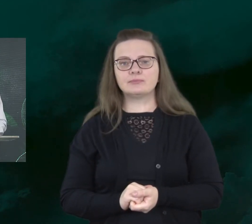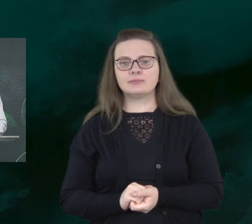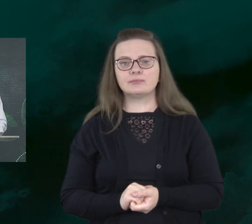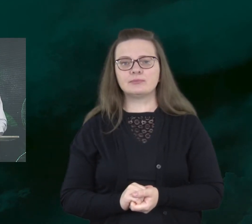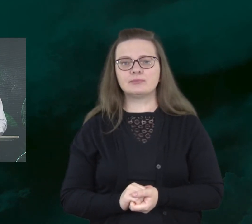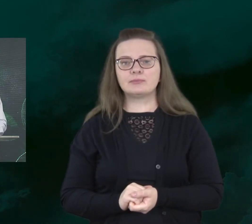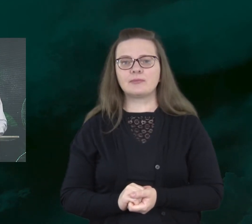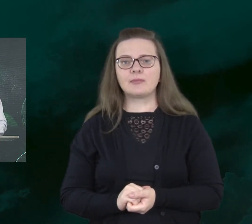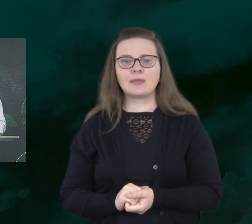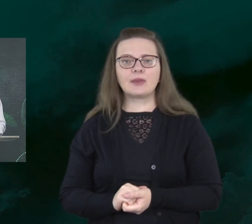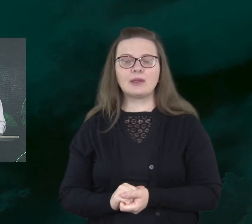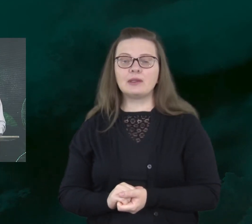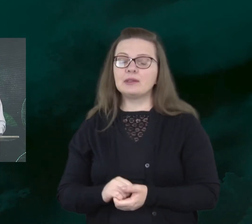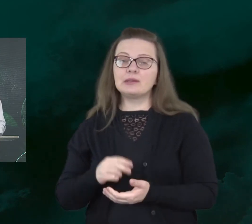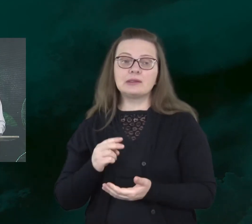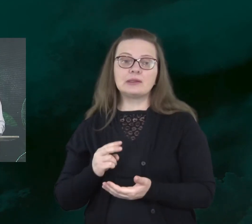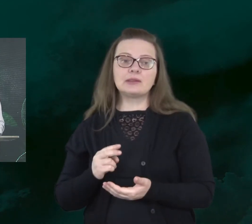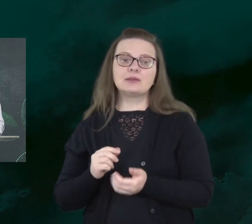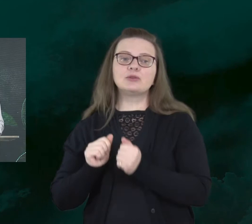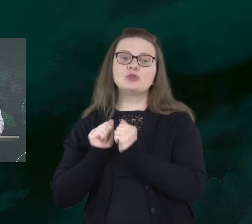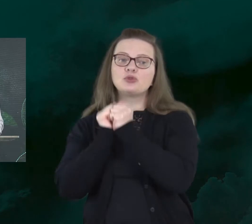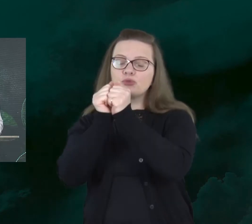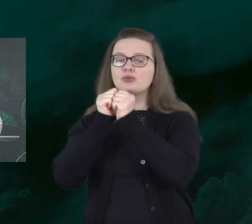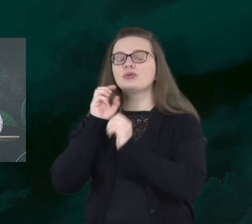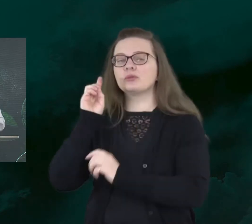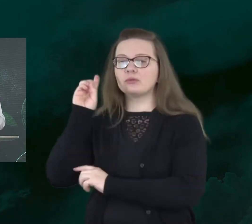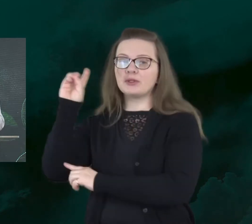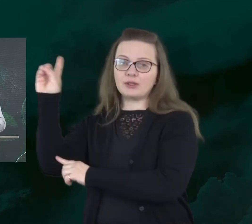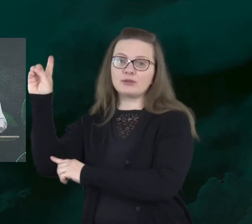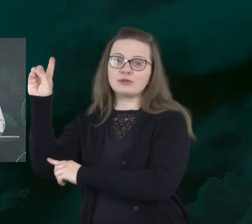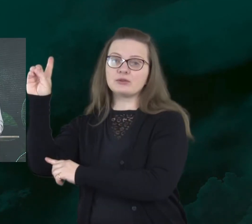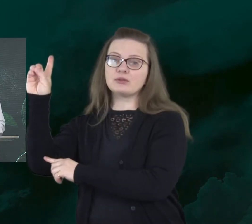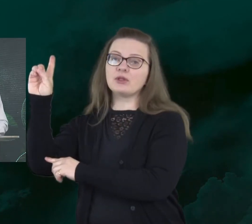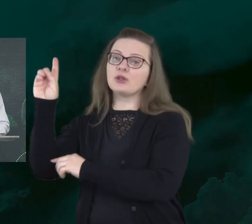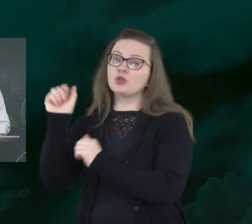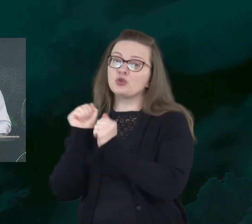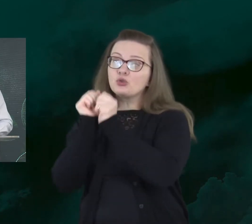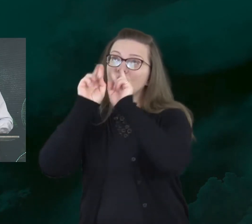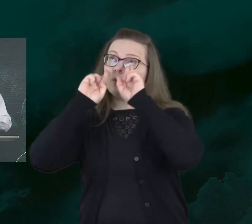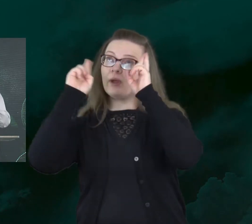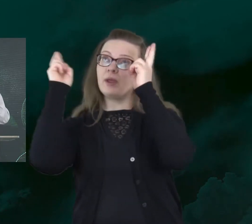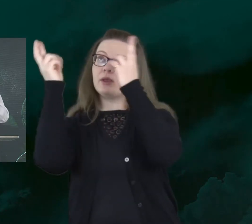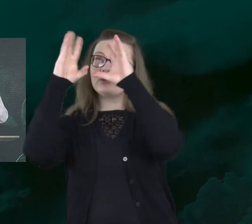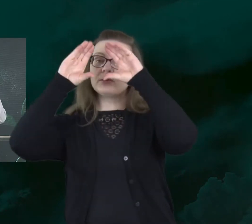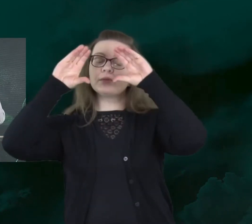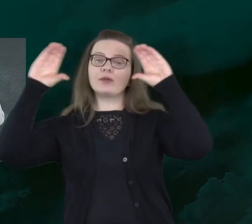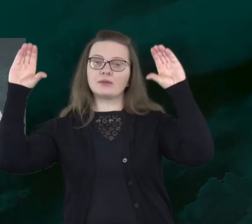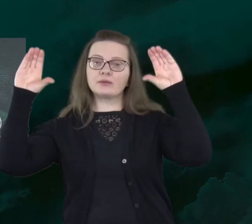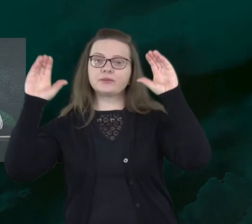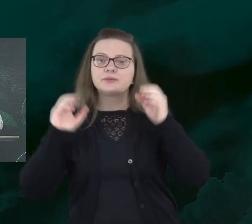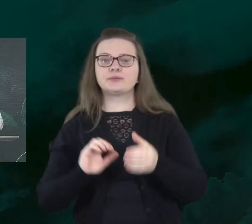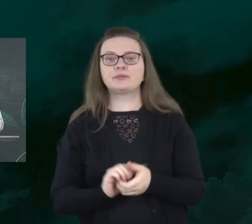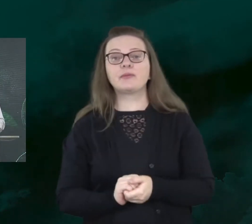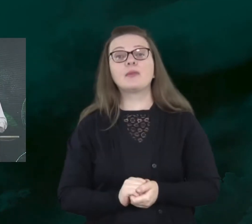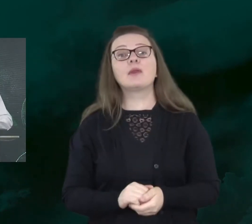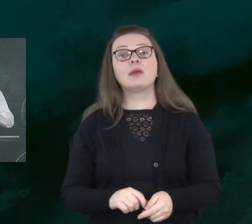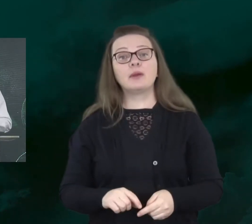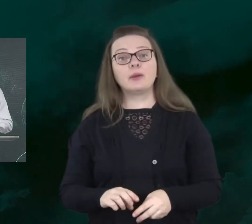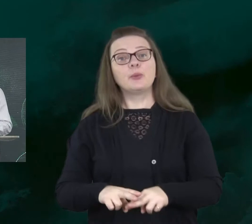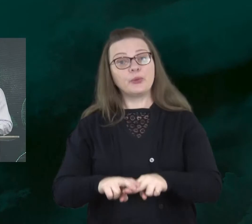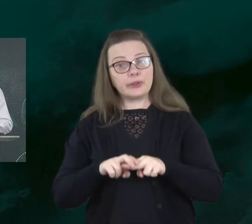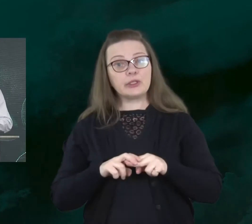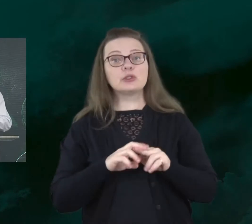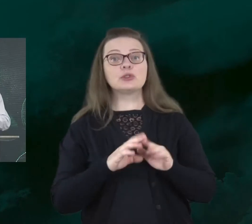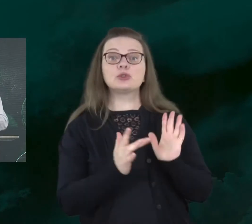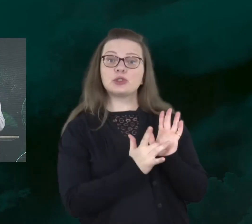para sendo exaltado, e Deus o colocaria como rei do reino dos céus. Muito bem. Então, ele foi um modelo, mas